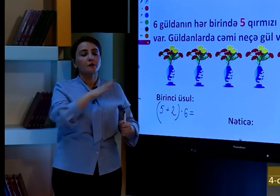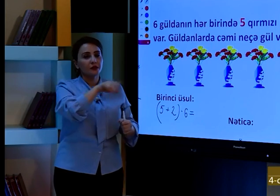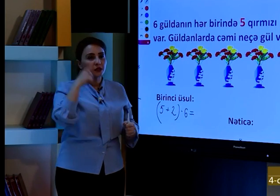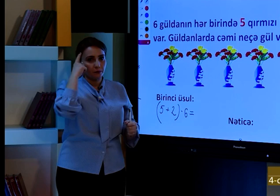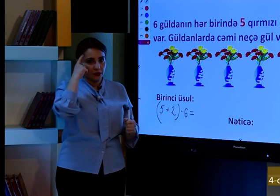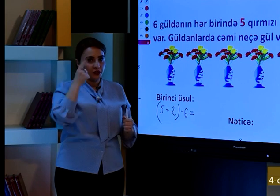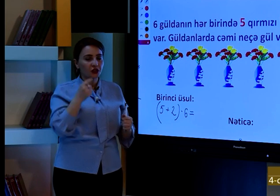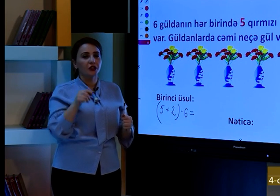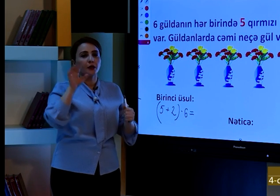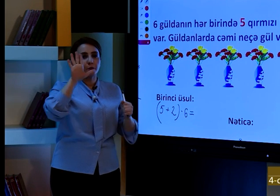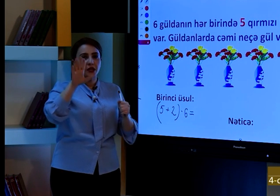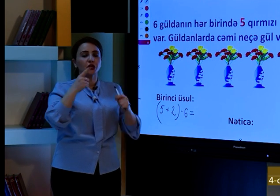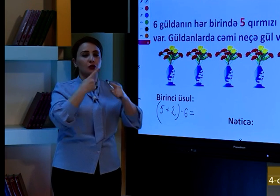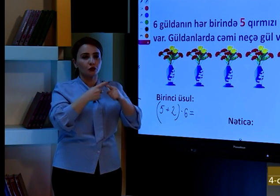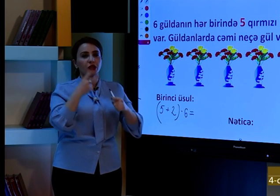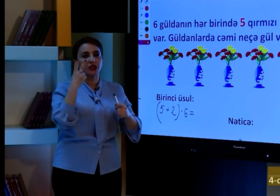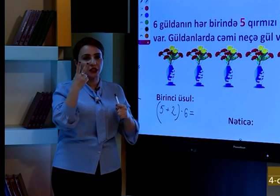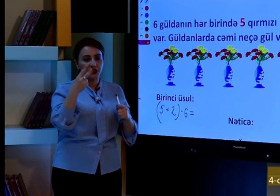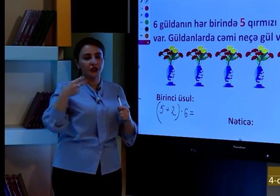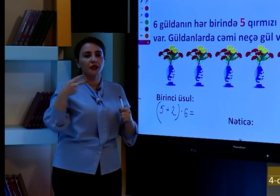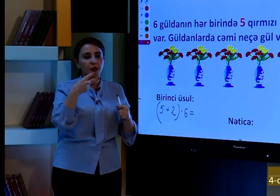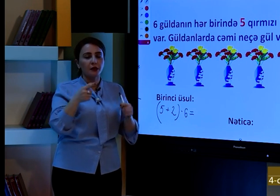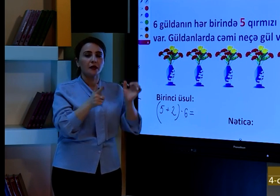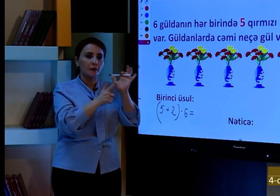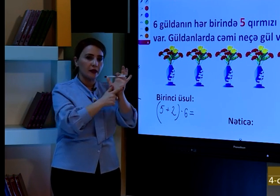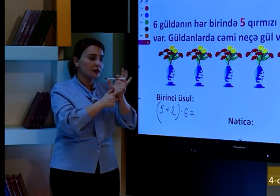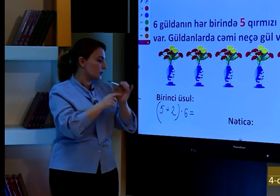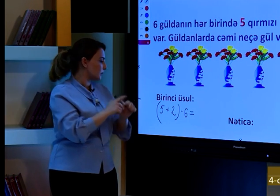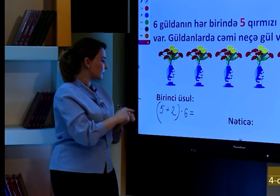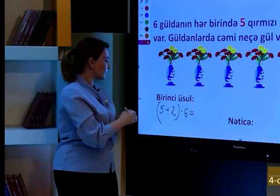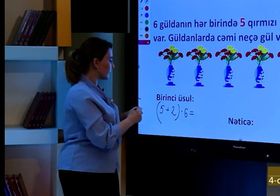Biz bilirik ki, 5 üstəgəl 2 bərabərdir 7 edər.